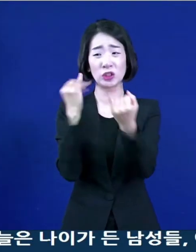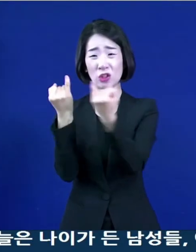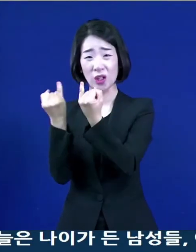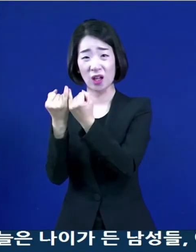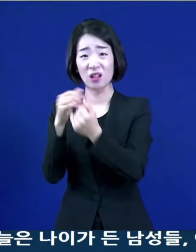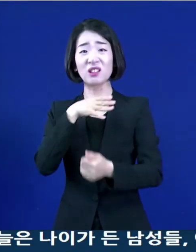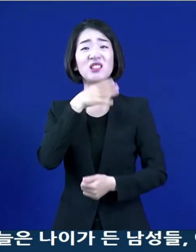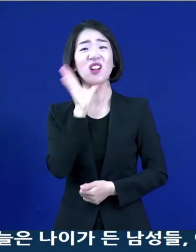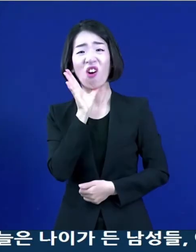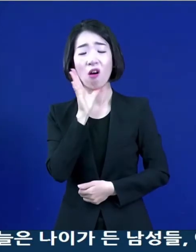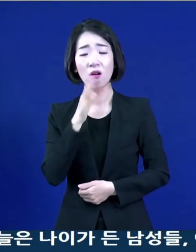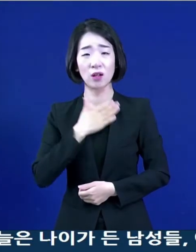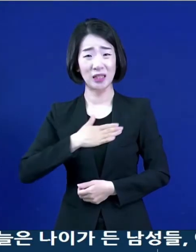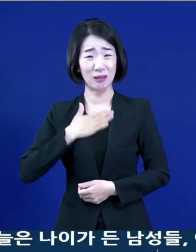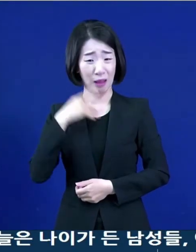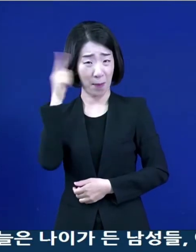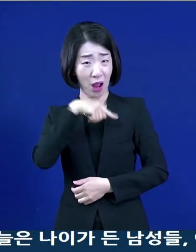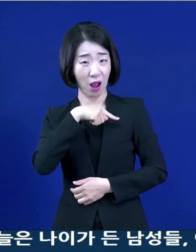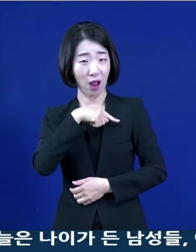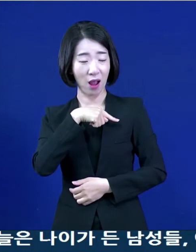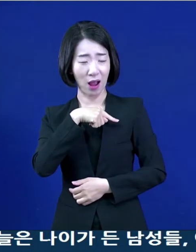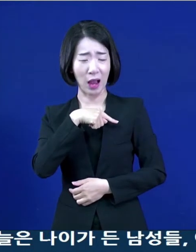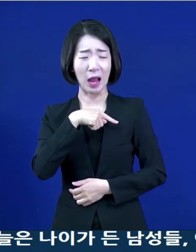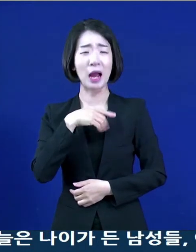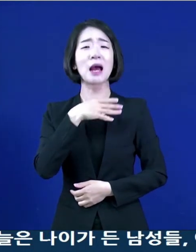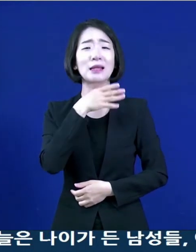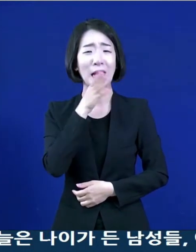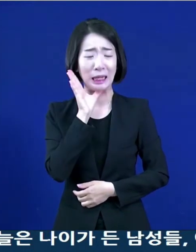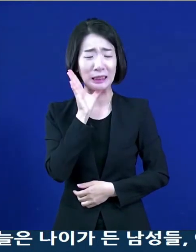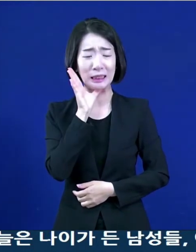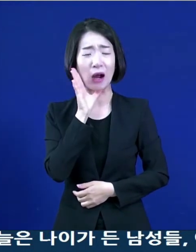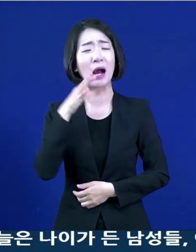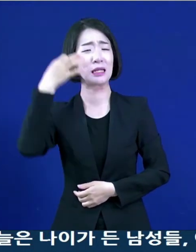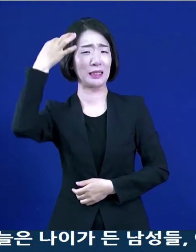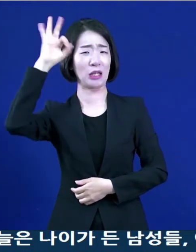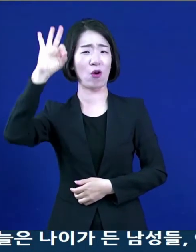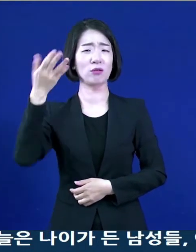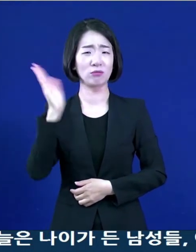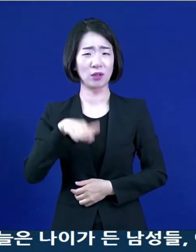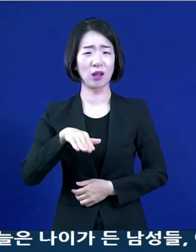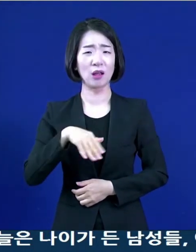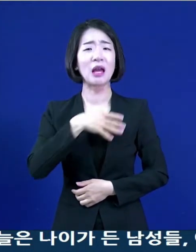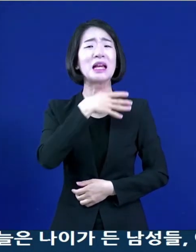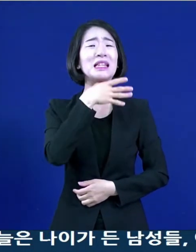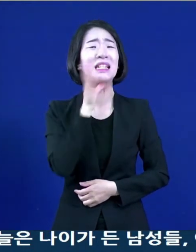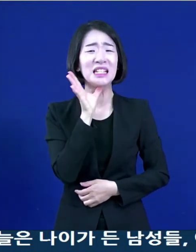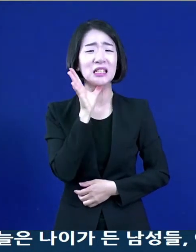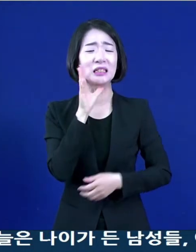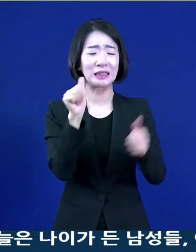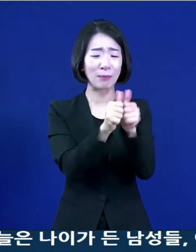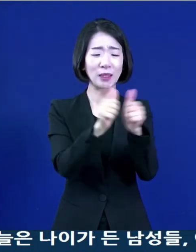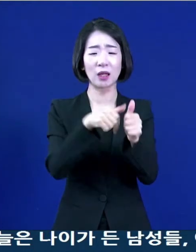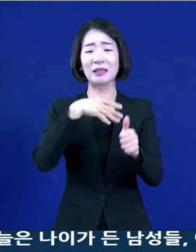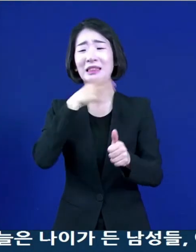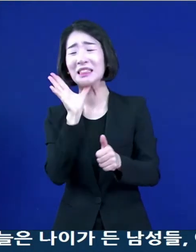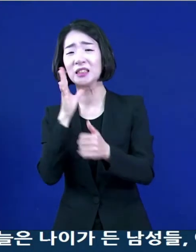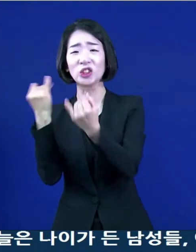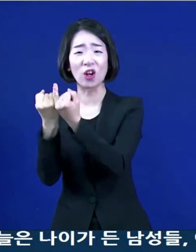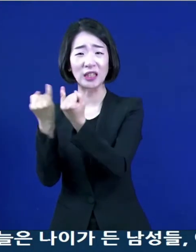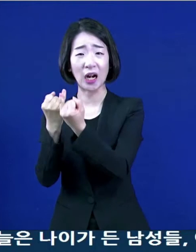좀 나쁘십니다. 나이 든 건 인정하겠는데 꼭 하필 꼭 늙은 남자, 늙은 여자